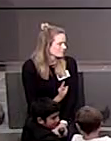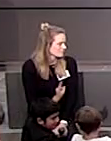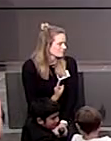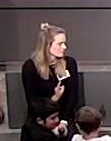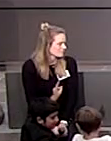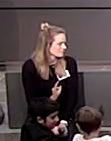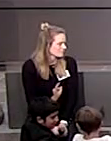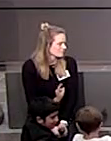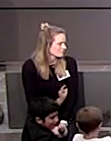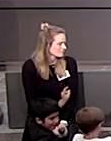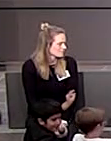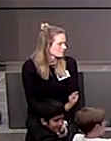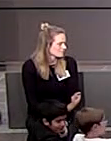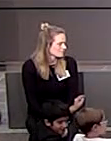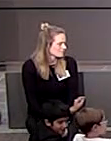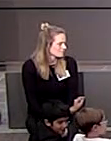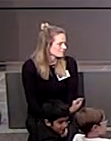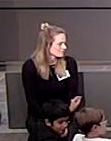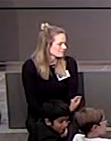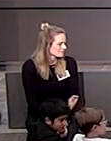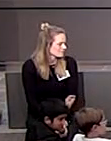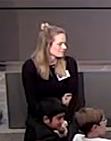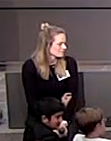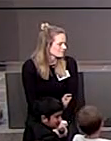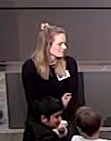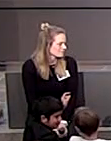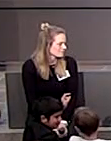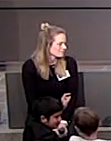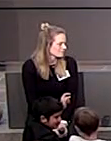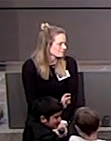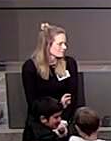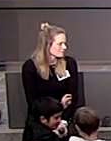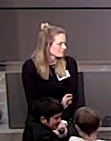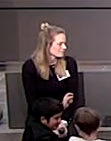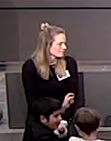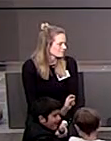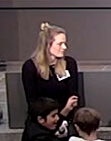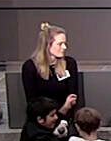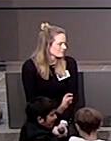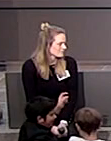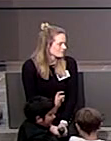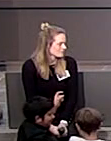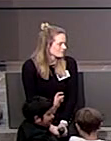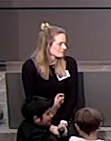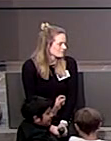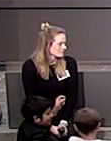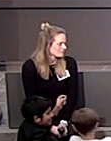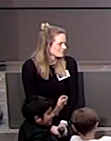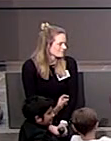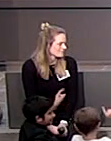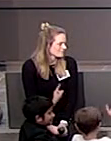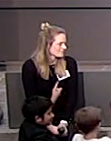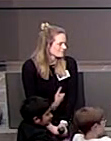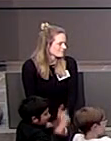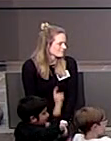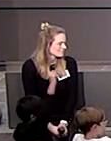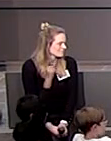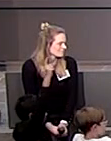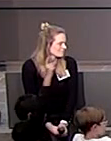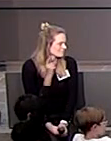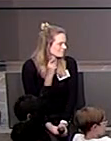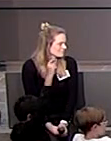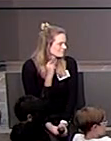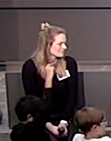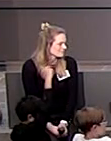twee dames die zijn met elkaar naar een stil hoekje aan het gaan. Daar zal wel kattenkwaad uitgevoerd worden, dus daar ga ik de beveiligingsrobot nu